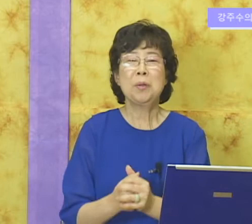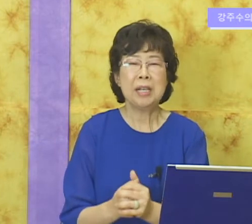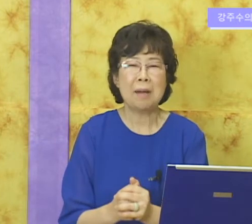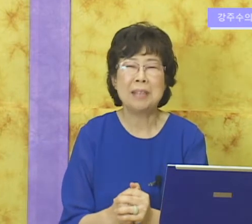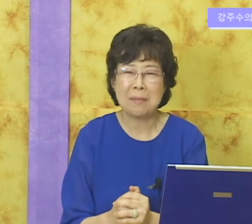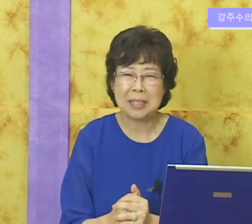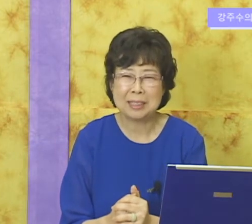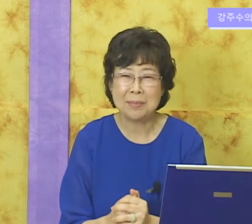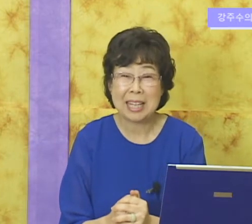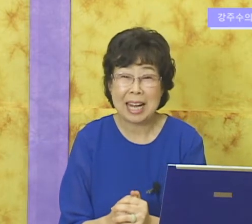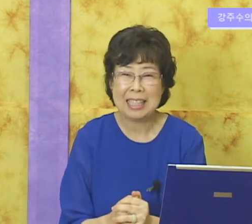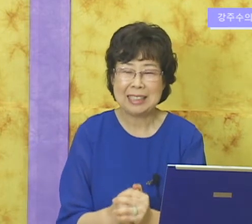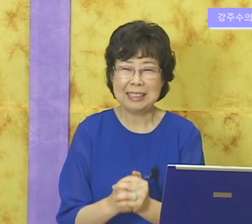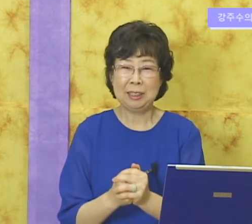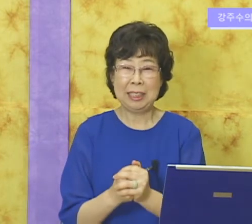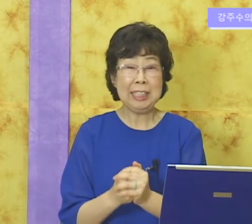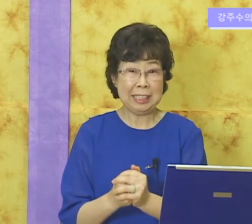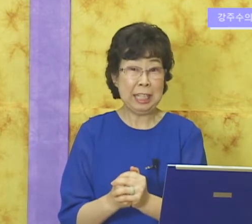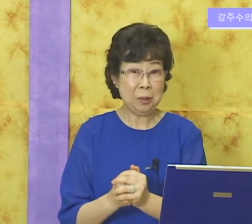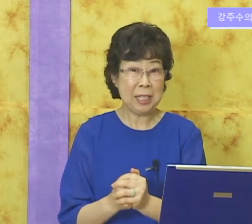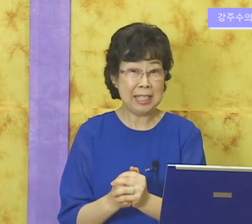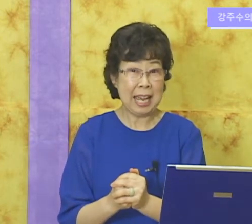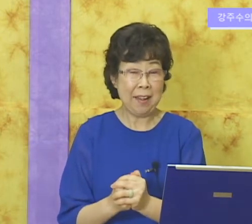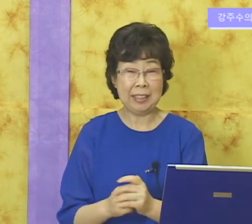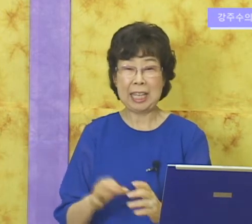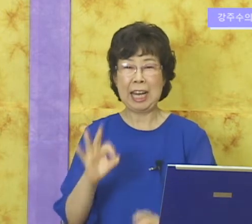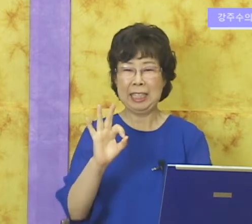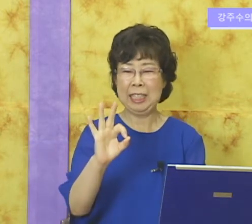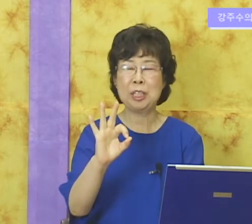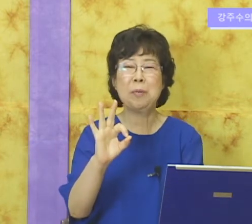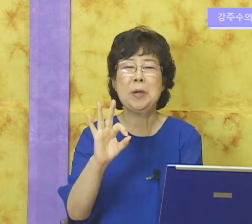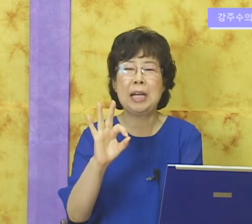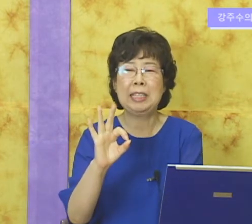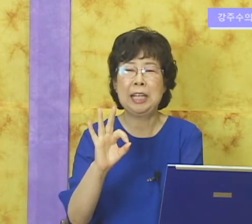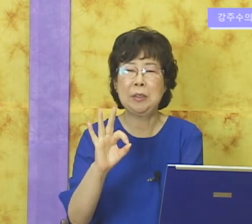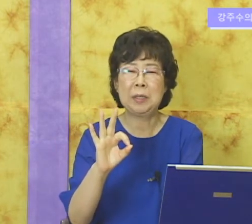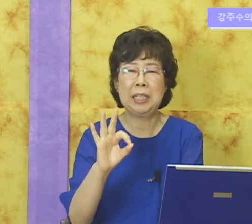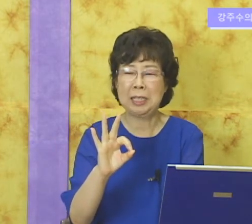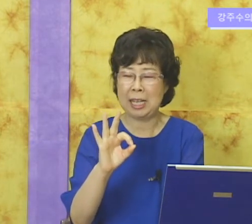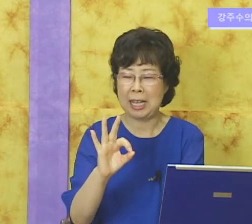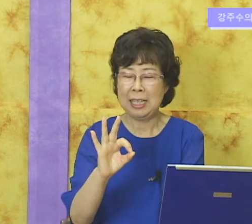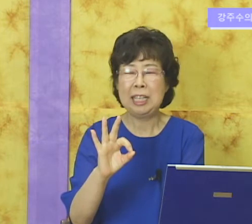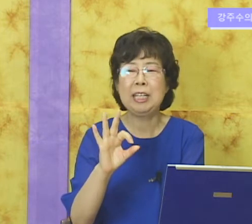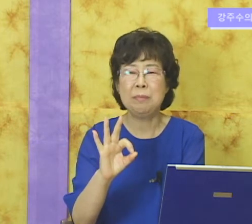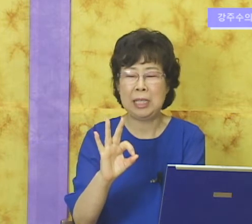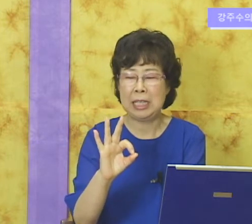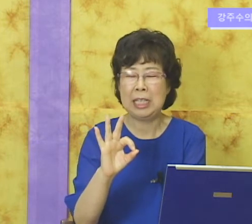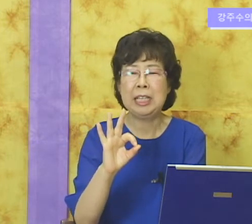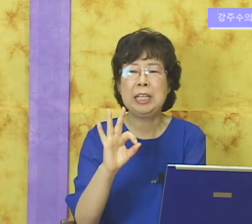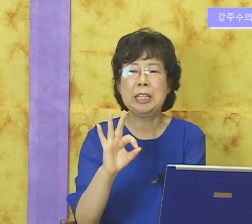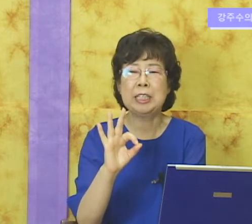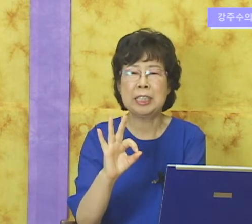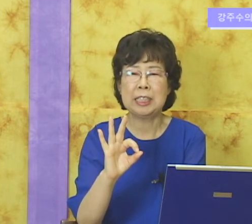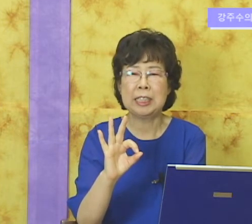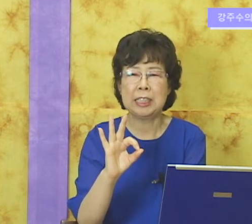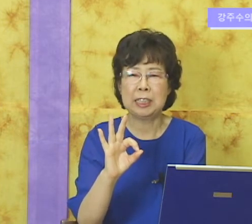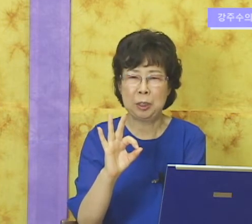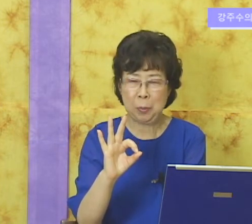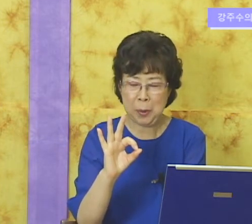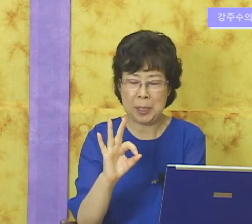대통령 한번 해보겠습니다. 힌트 대통령이에요. 자, 이렇게 표현하는 대통령, 이렇게 이름이 이것으로